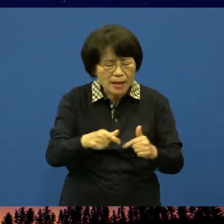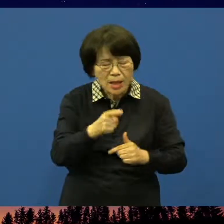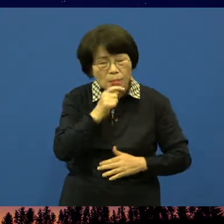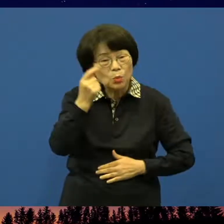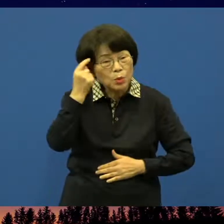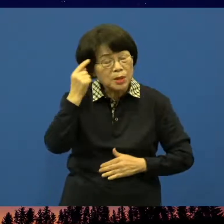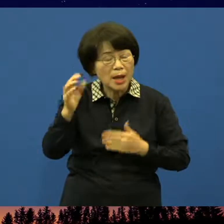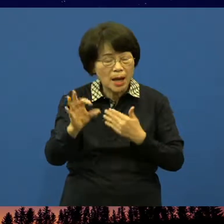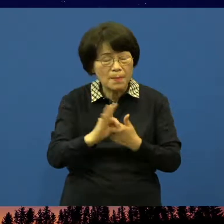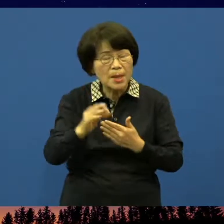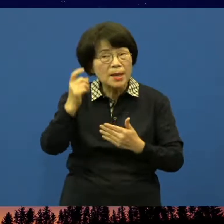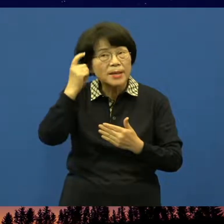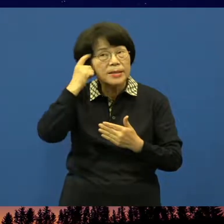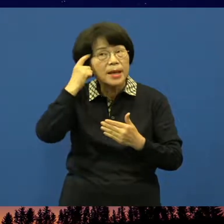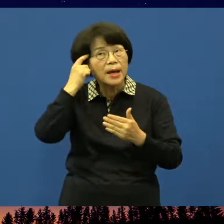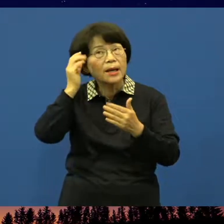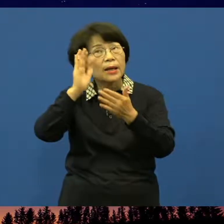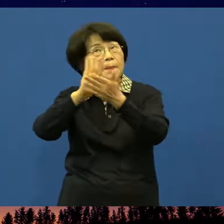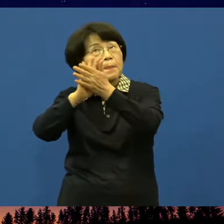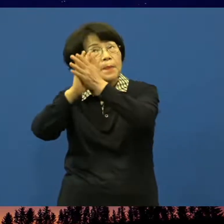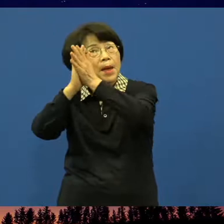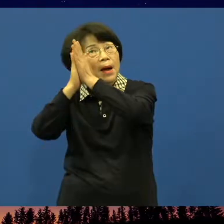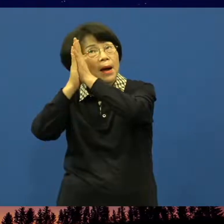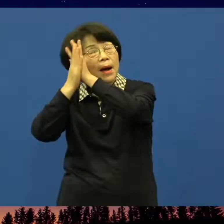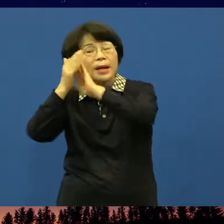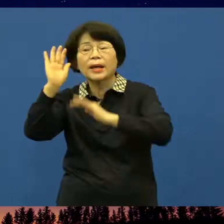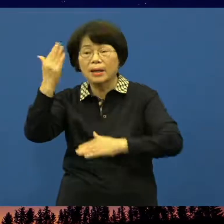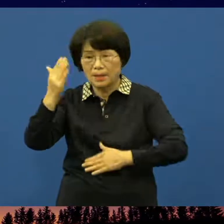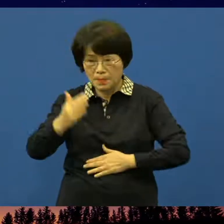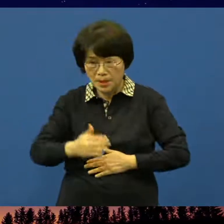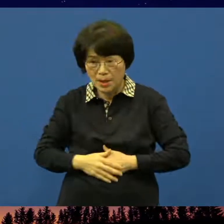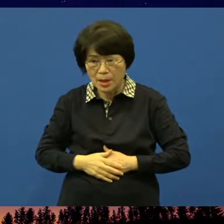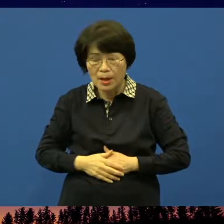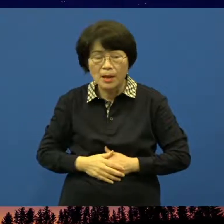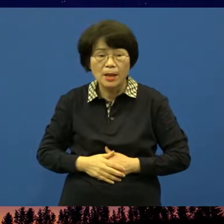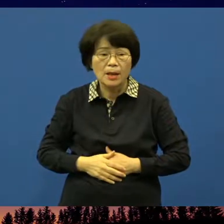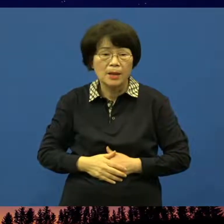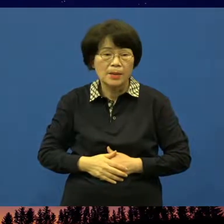겁니다. 생각의 변화는 쉽게 일어나지 않기 때문에.